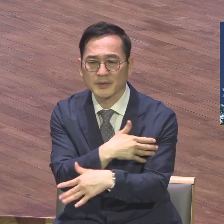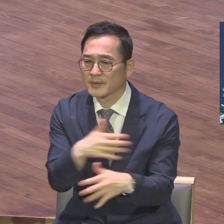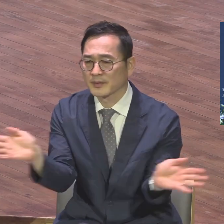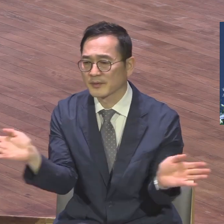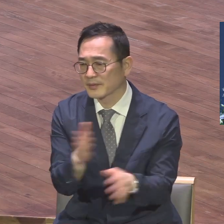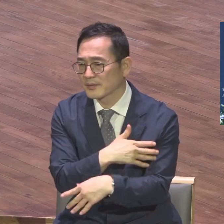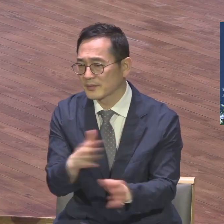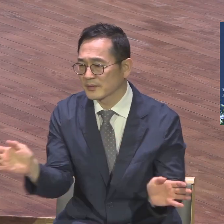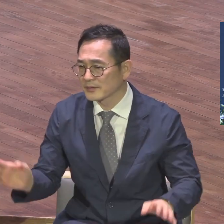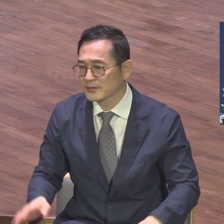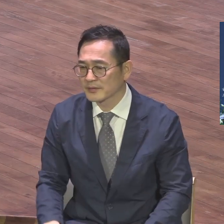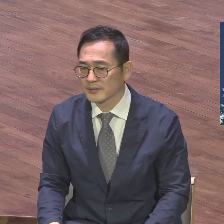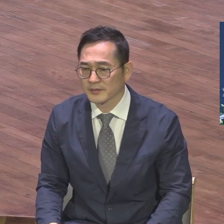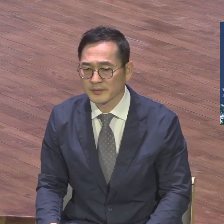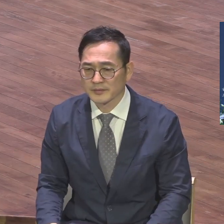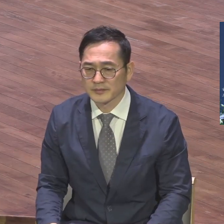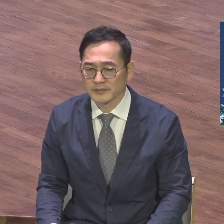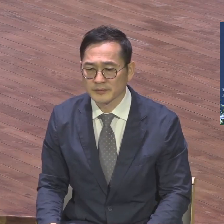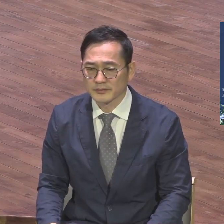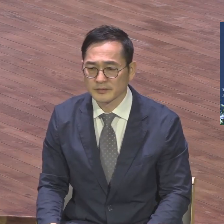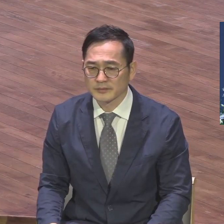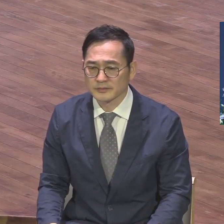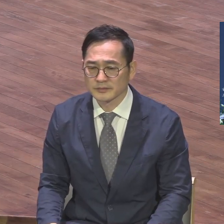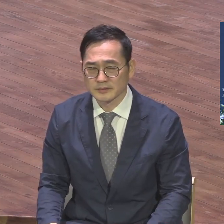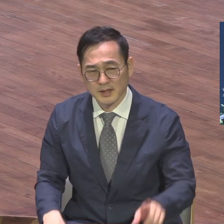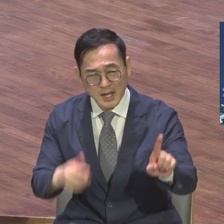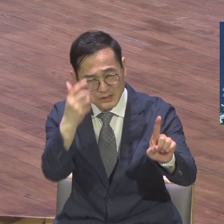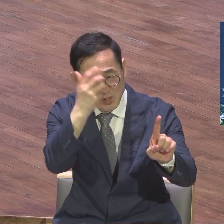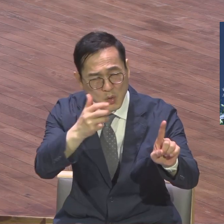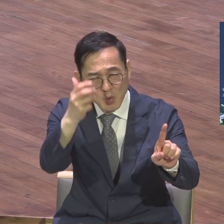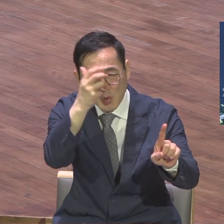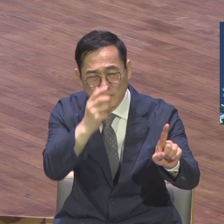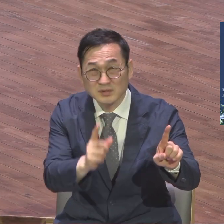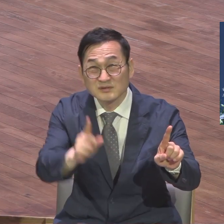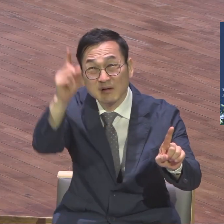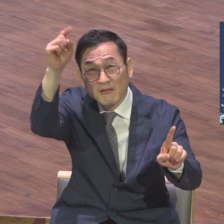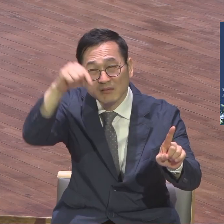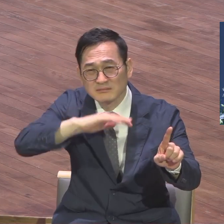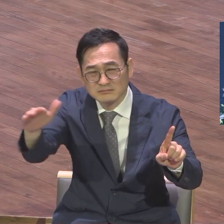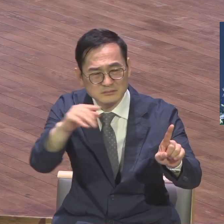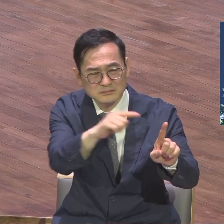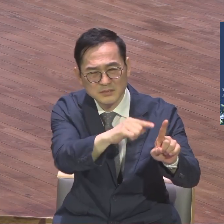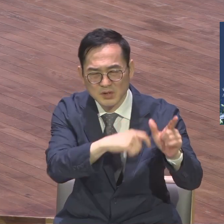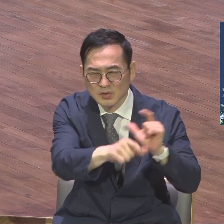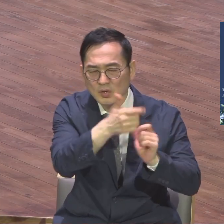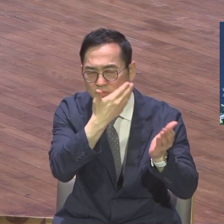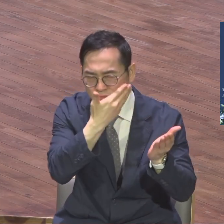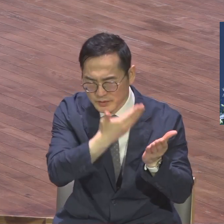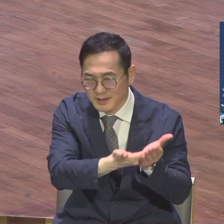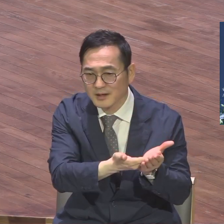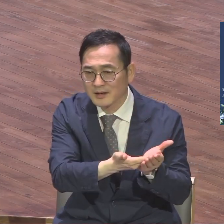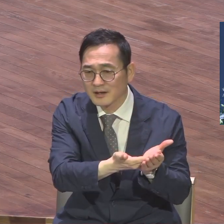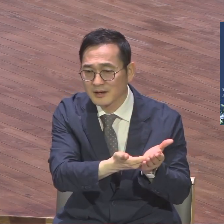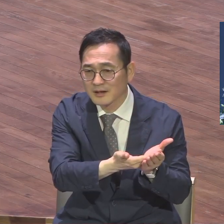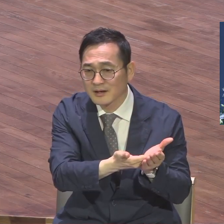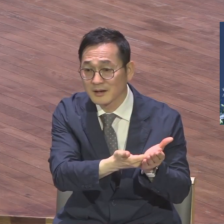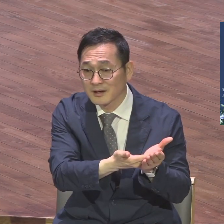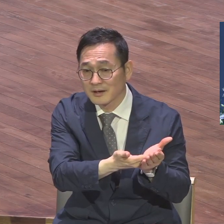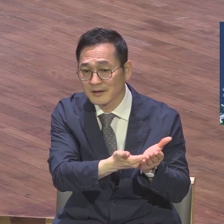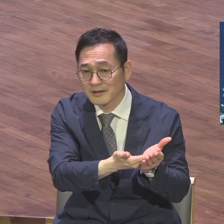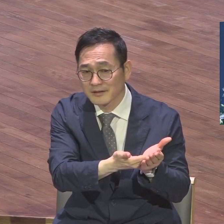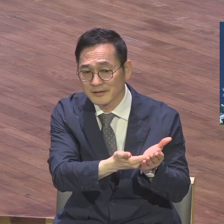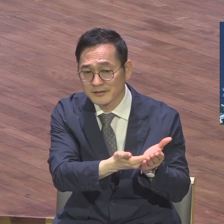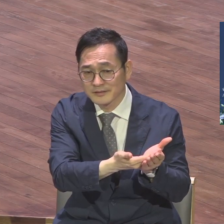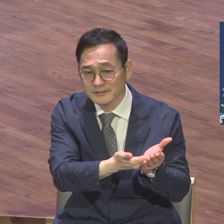그만큼 이 그야말로 한 영혼이 천하보다 귀하단 말이에요. 그 정도가 아니라 우리 교회는